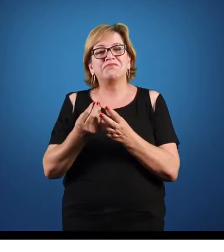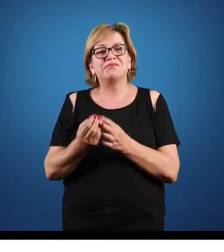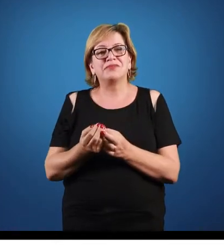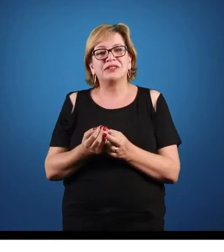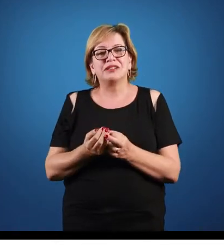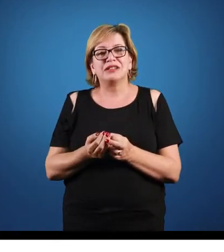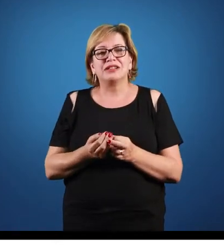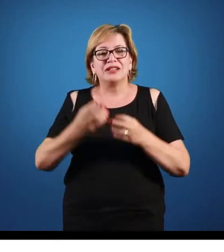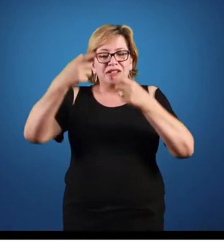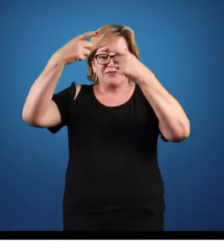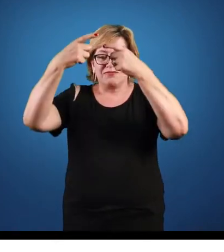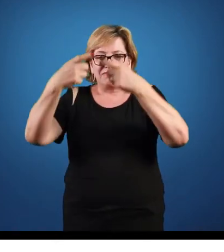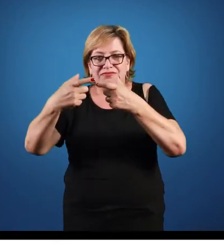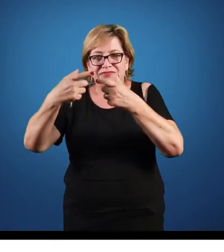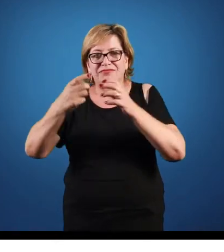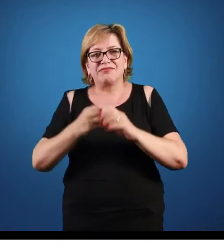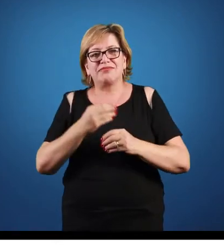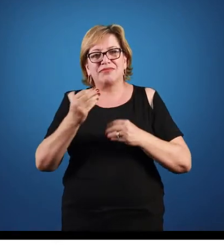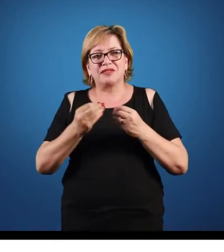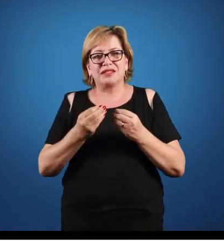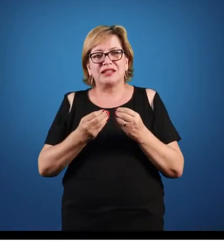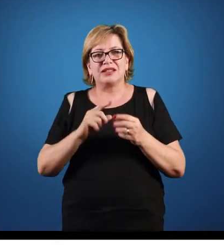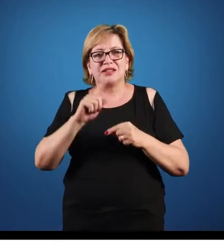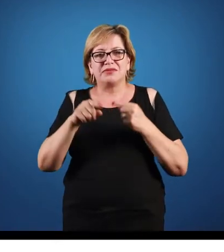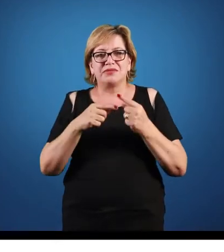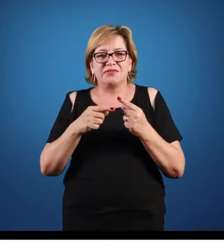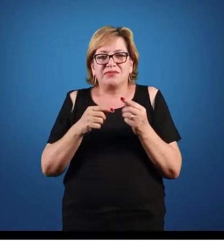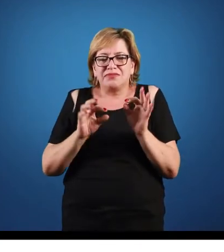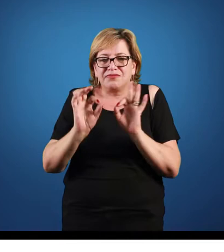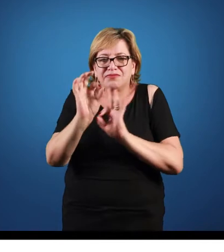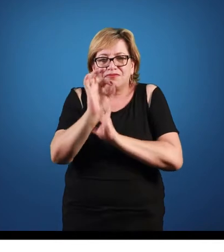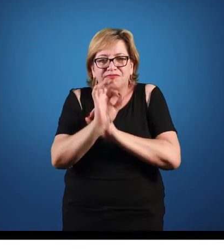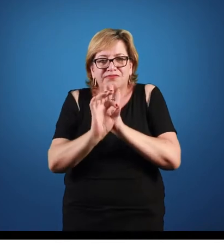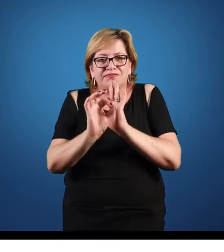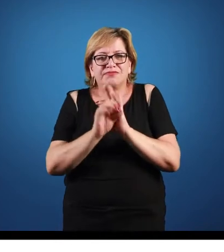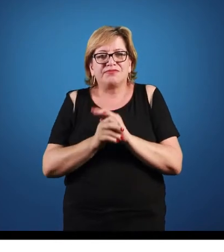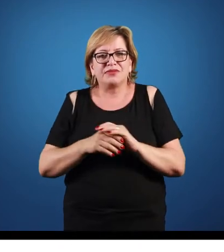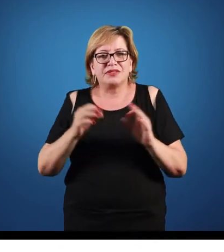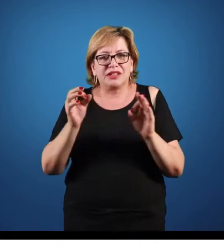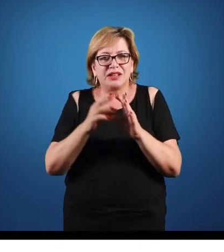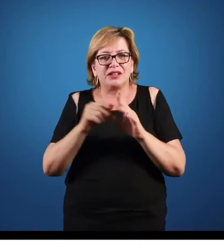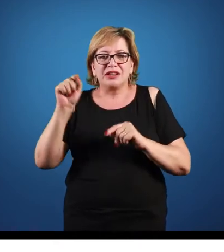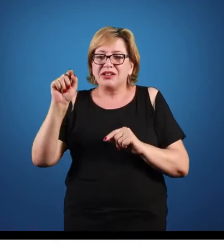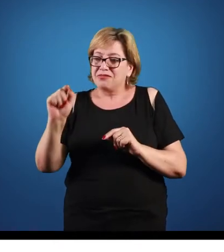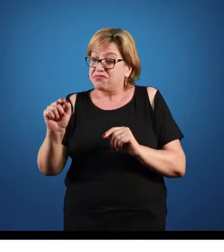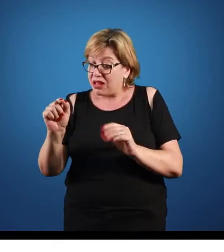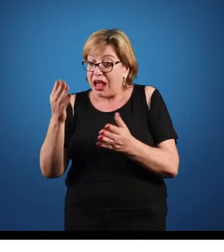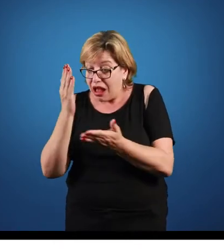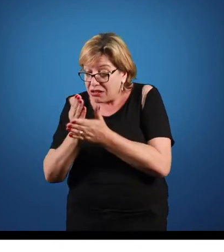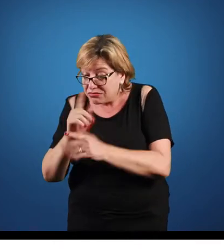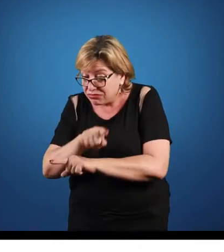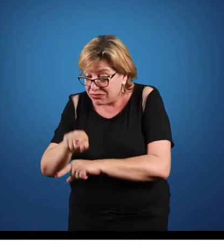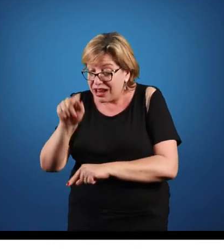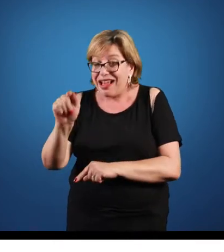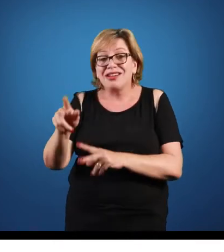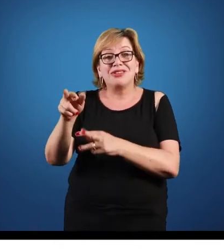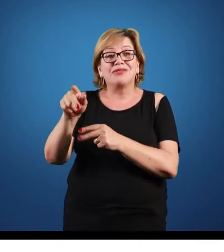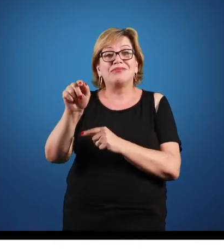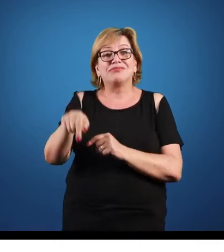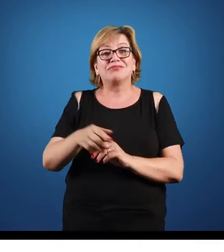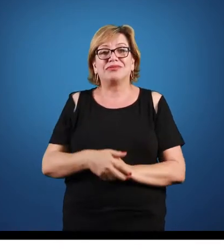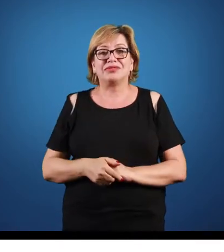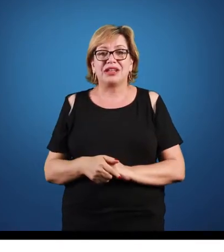direitinho na no esqueleto e depois ter uma idéia depois o processo final quando ele está pronto e fica mais difícil dessa forma esse